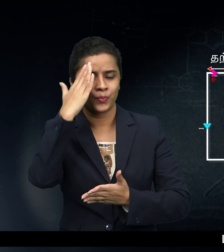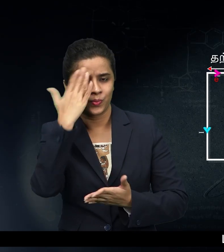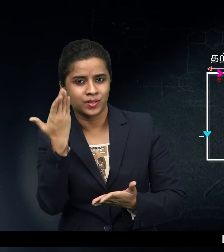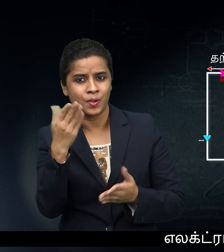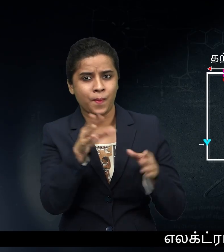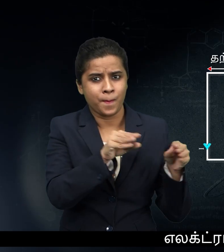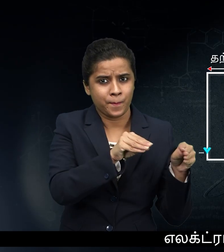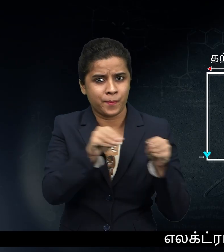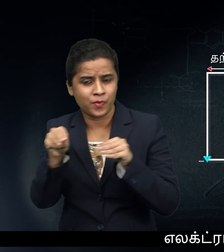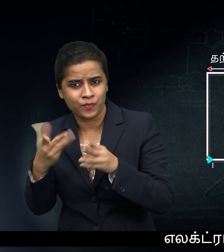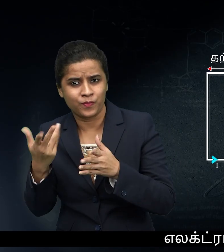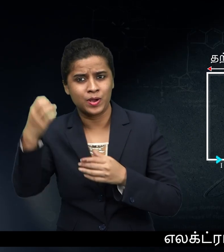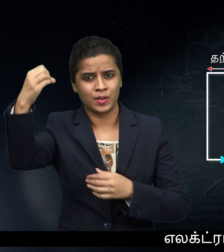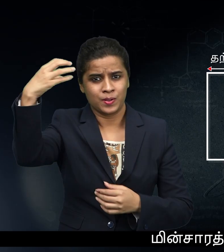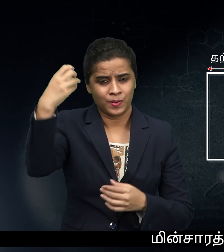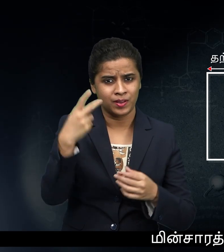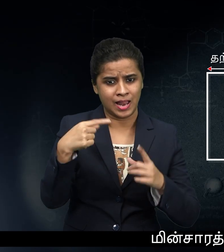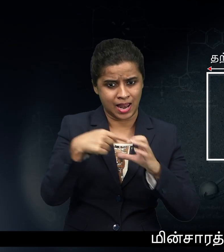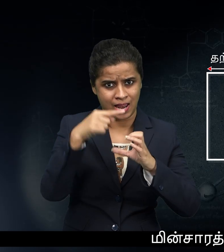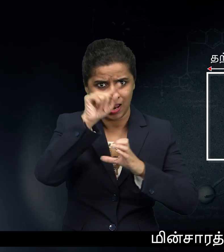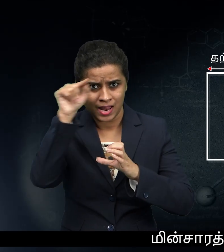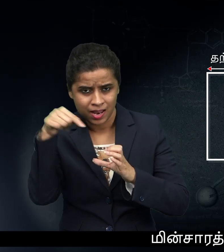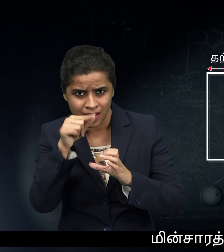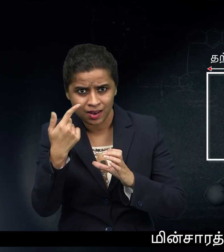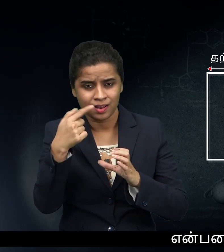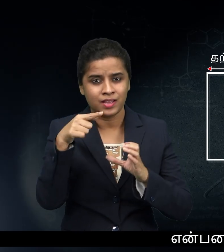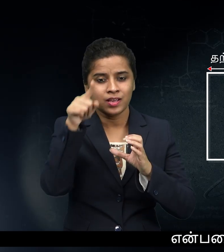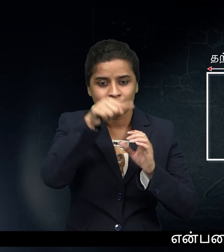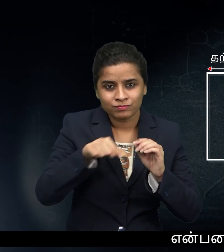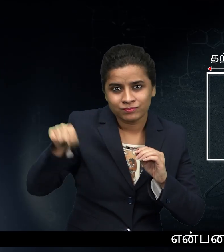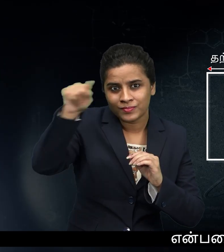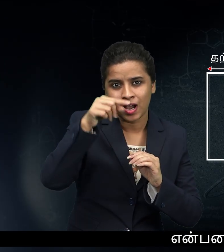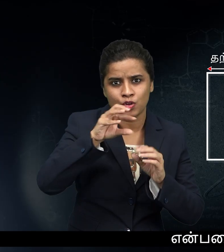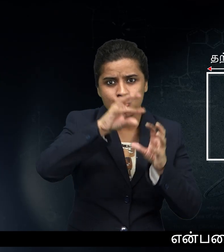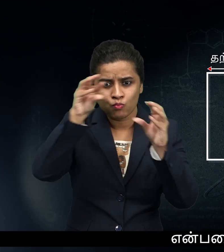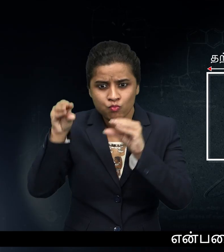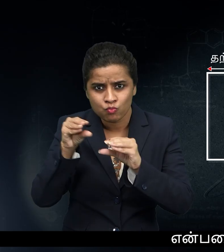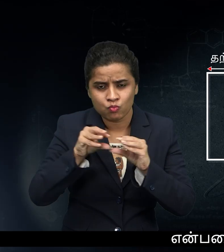மின்சுற்றில் எலக்ட்ரான்களின் இயக்கம் மின்சாரத்தை உருவாக்குகிறது என்பதை நாம் அறிவோம்.